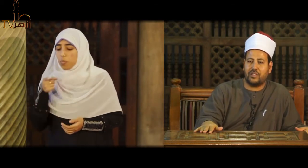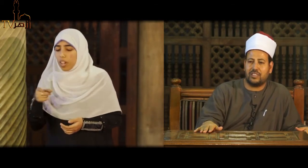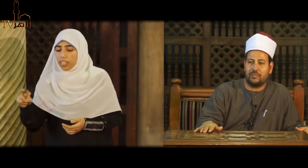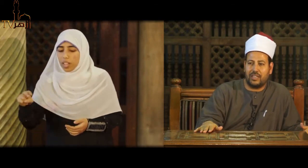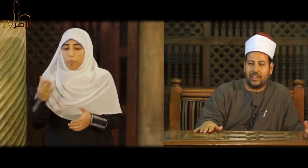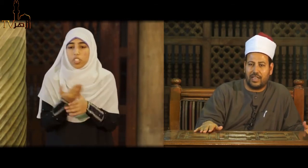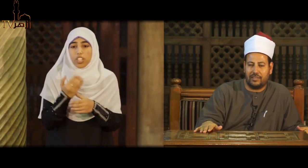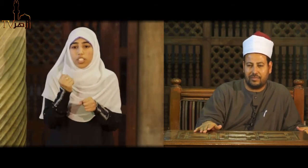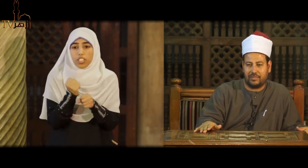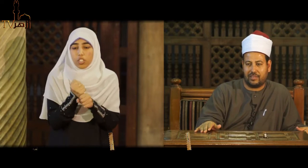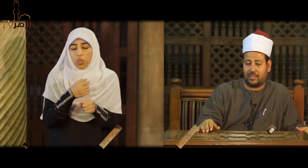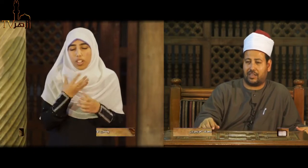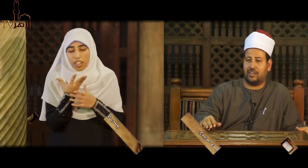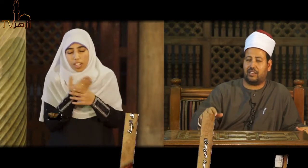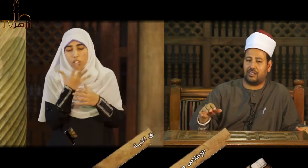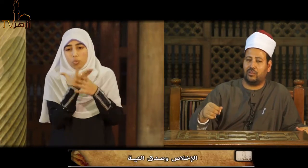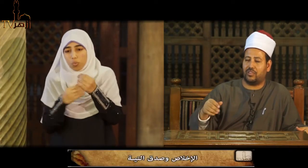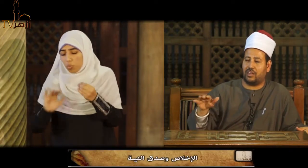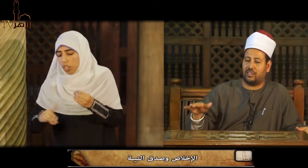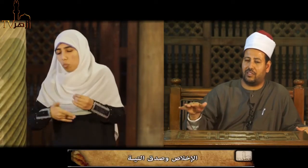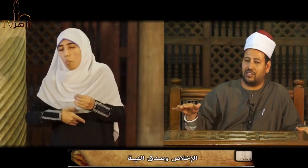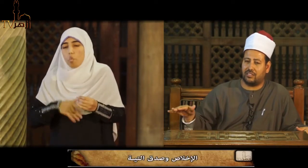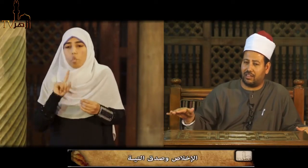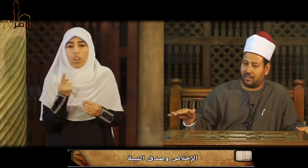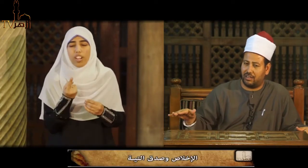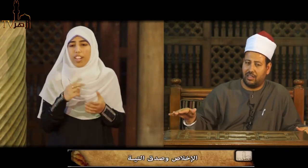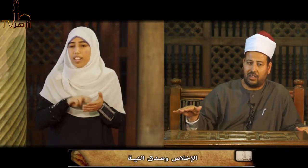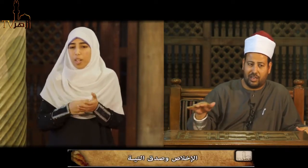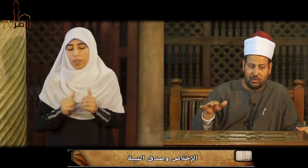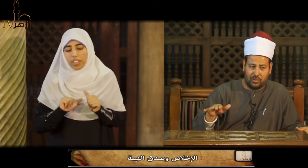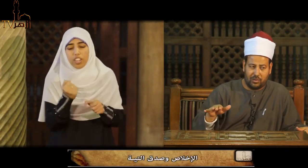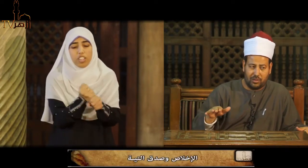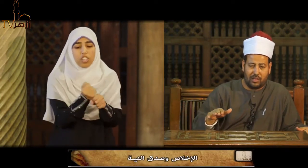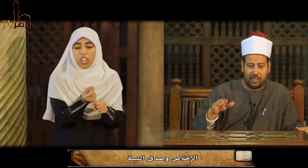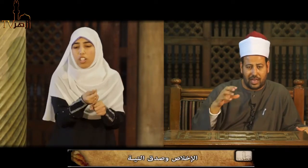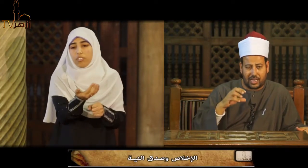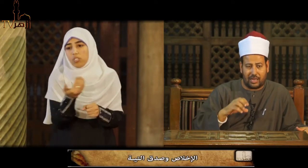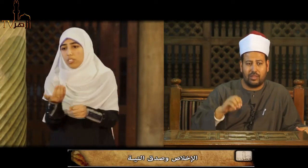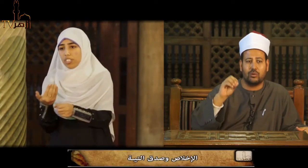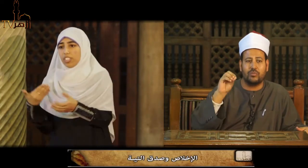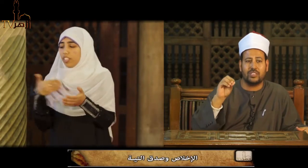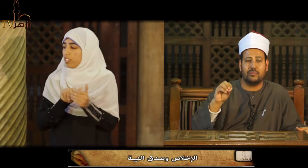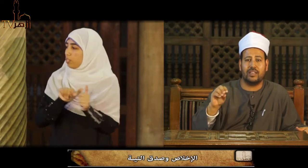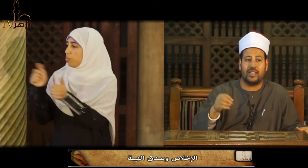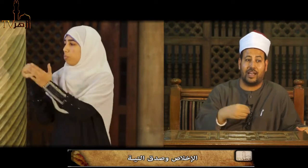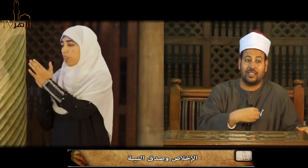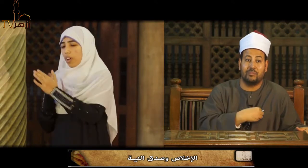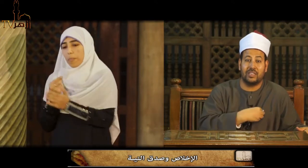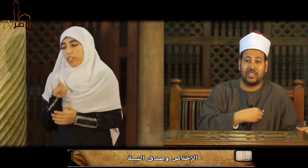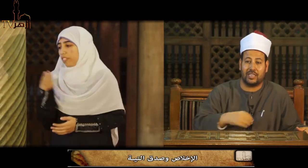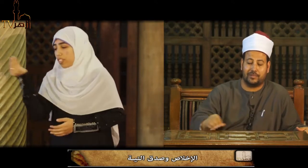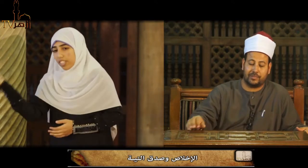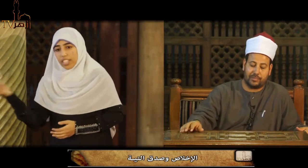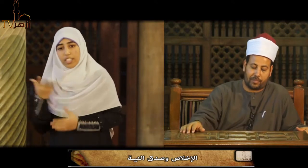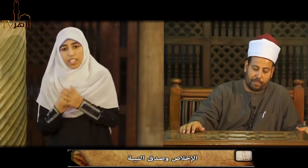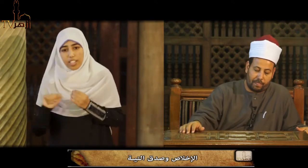فهو في سبيل الله. إذا كان خرج لينفق على أطفال صغار له، ذلك العمل يكون في سبيل الله أيضا